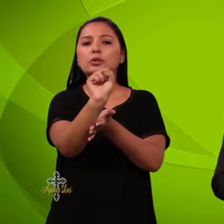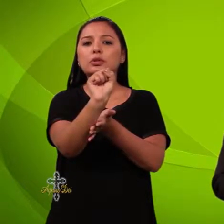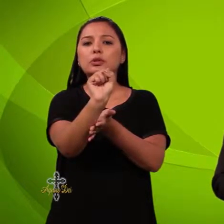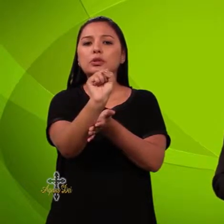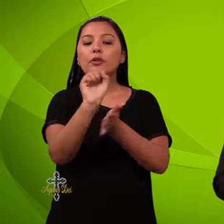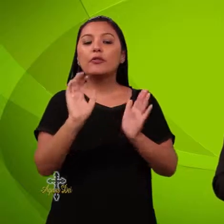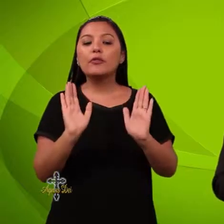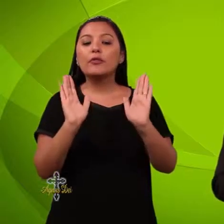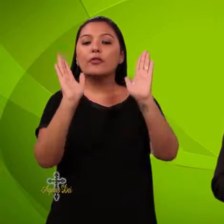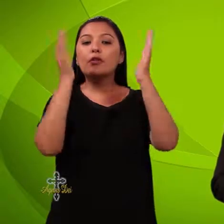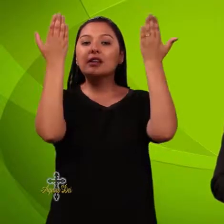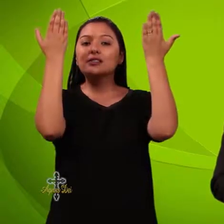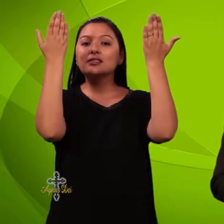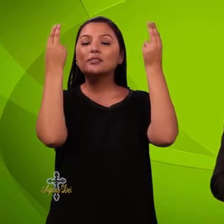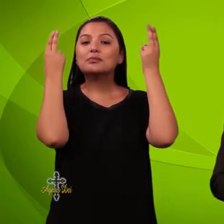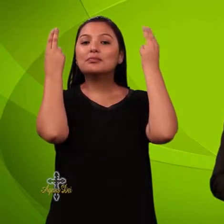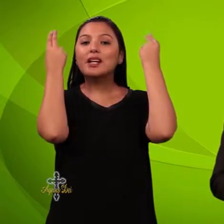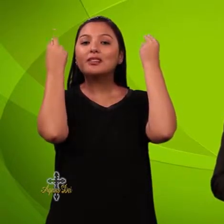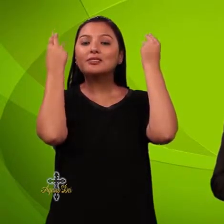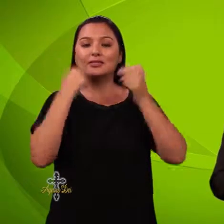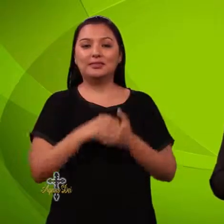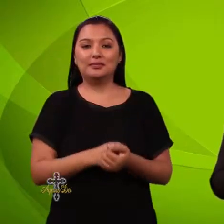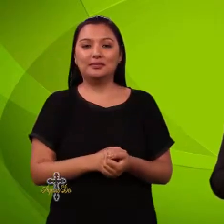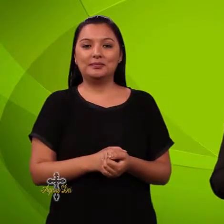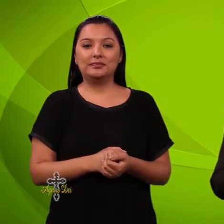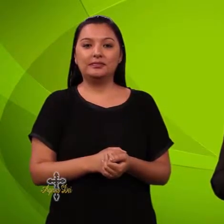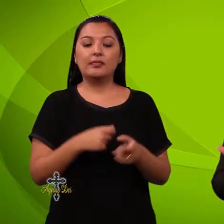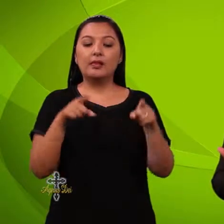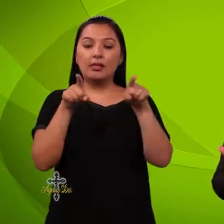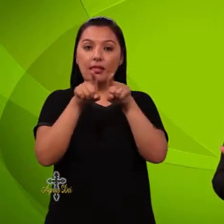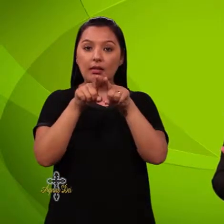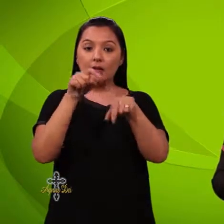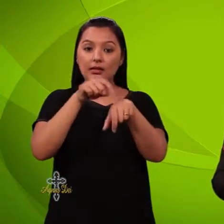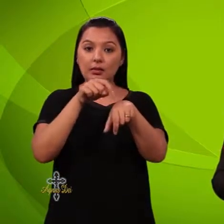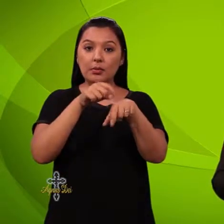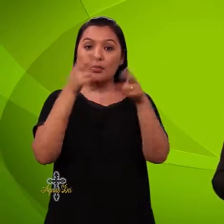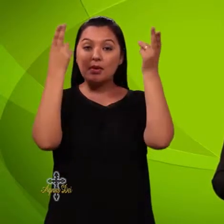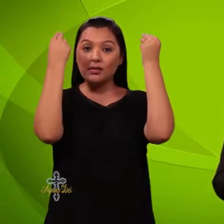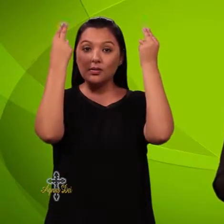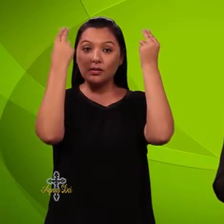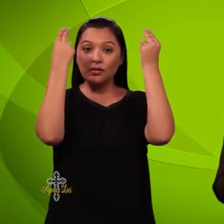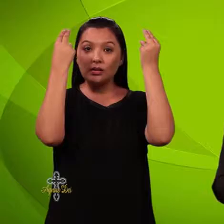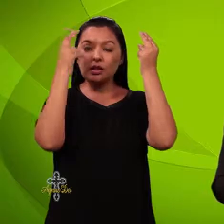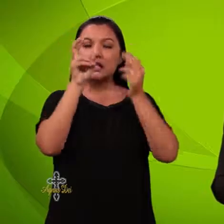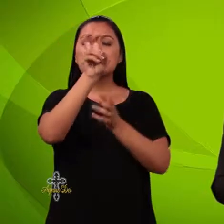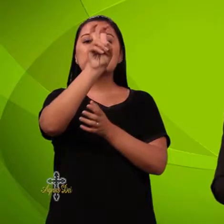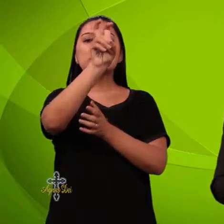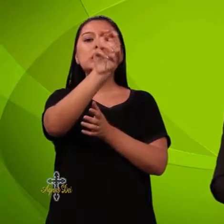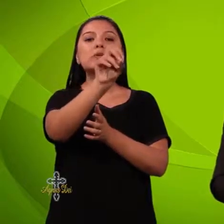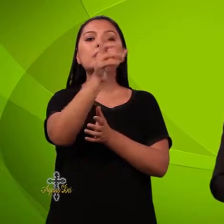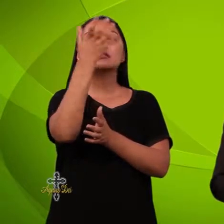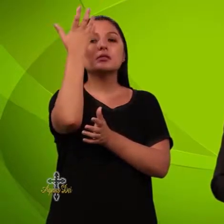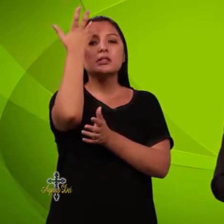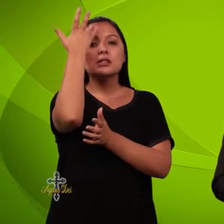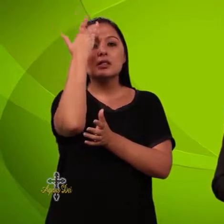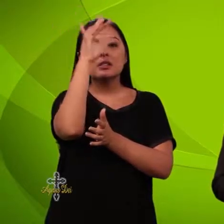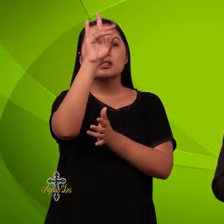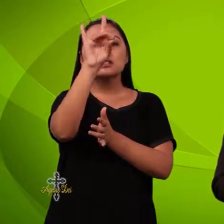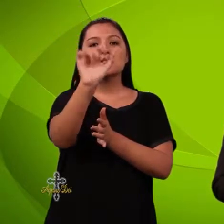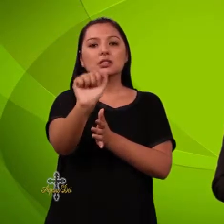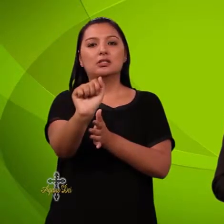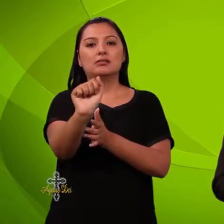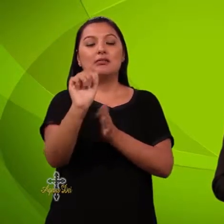família. Ele não foi um padre, um pai de família. Um homem que